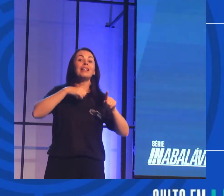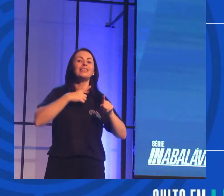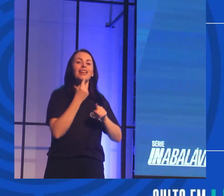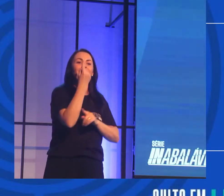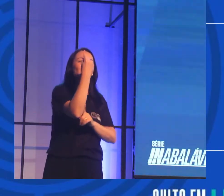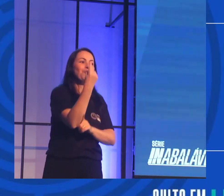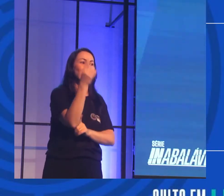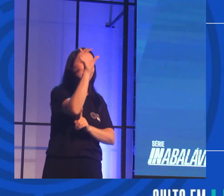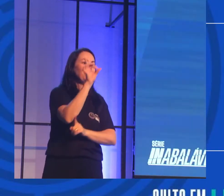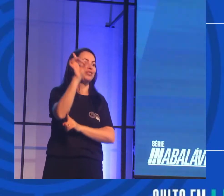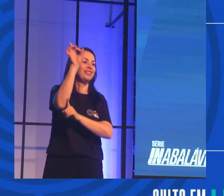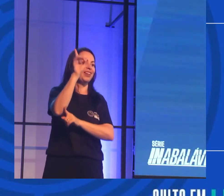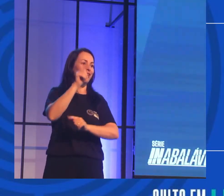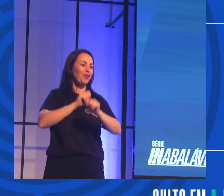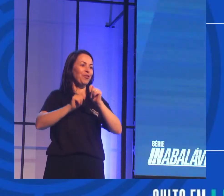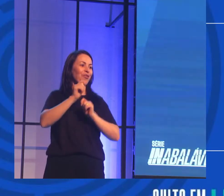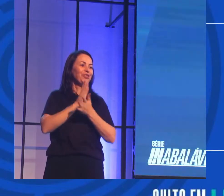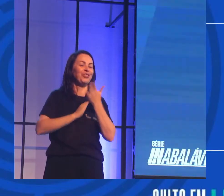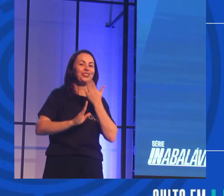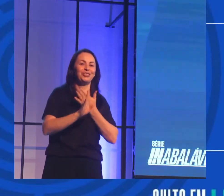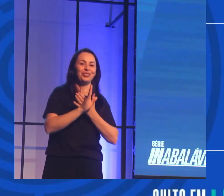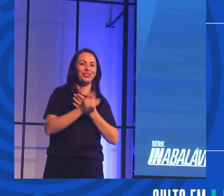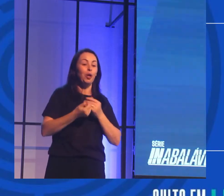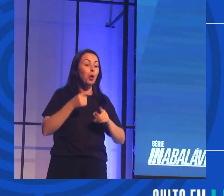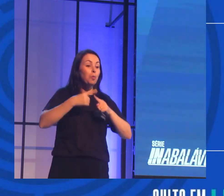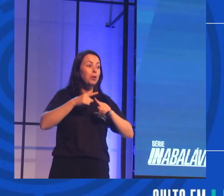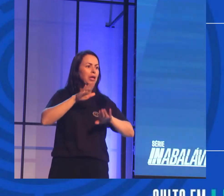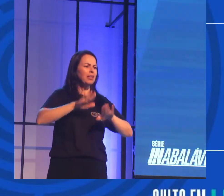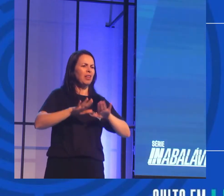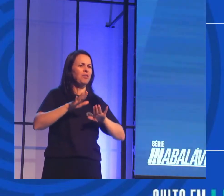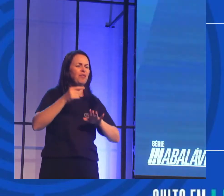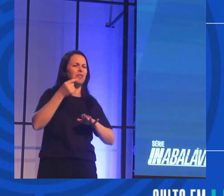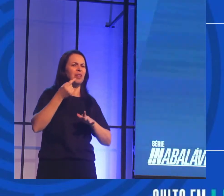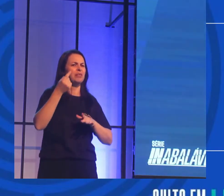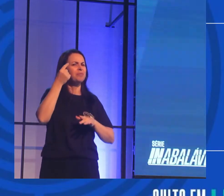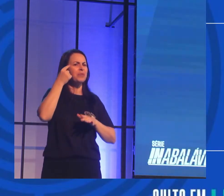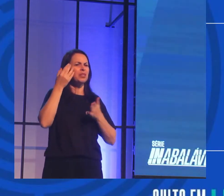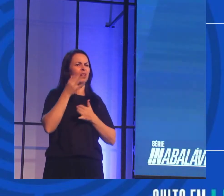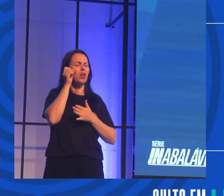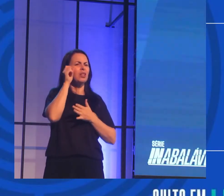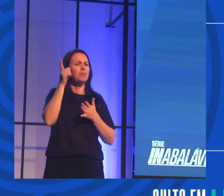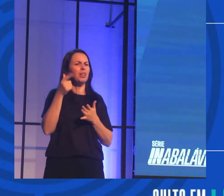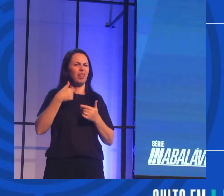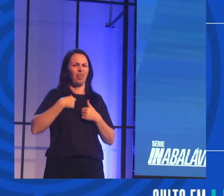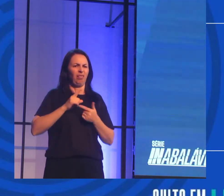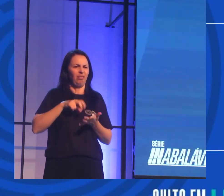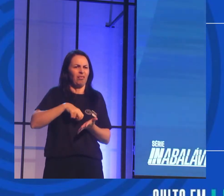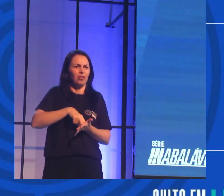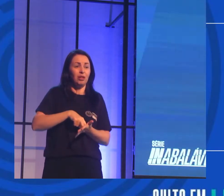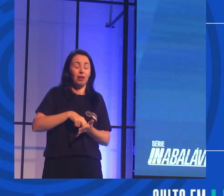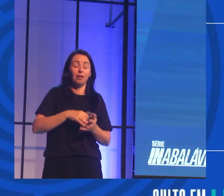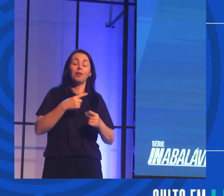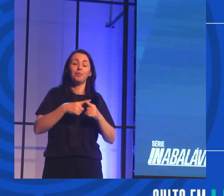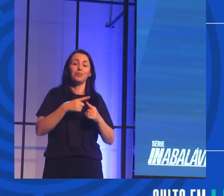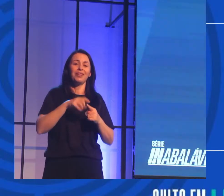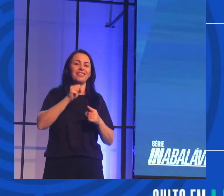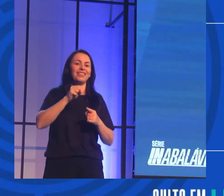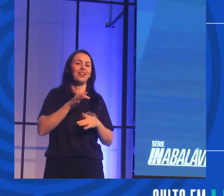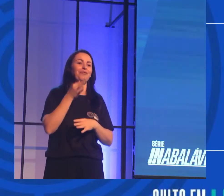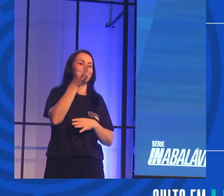controle. E talvez você está aqui essa manhã dizendo, eu não vou me ajoelhar diante de Deus. Querido, um dia você vai se